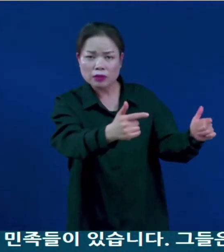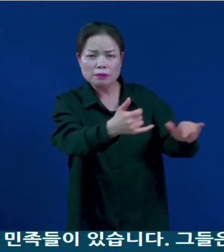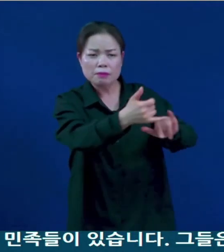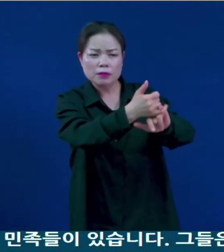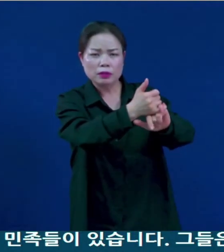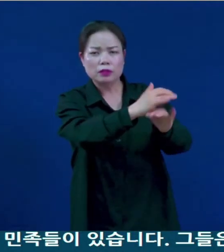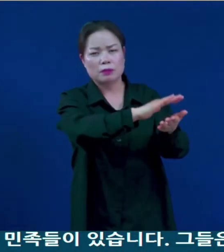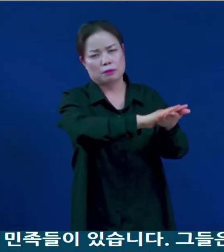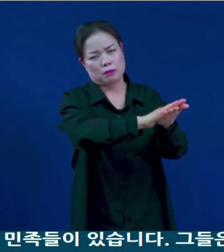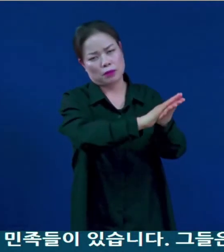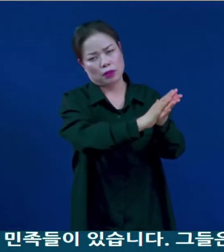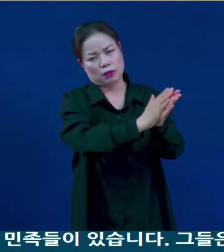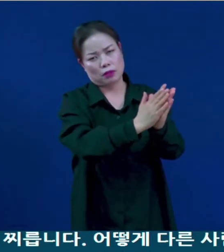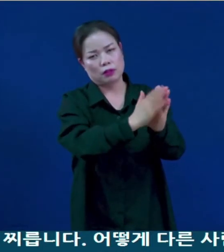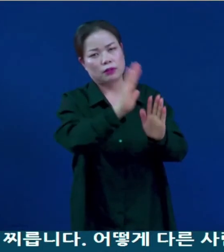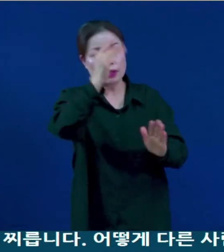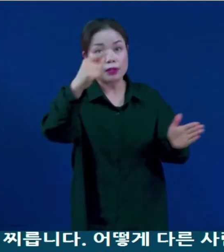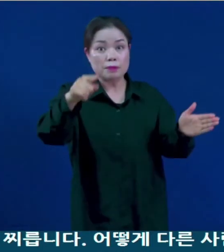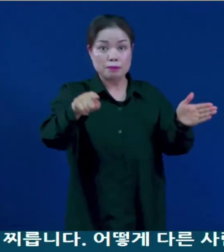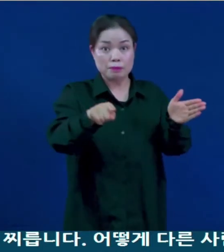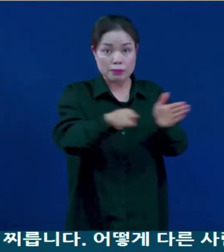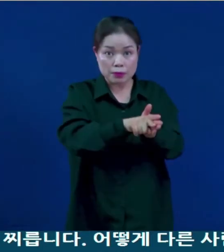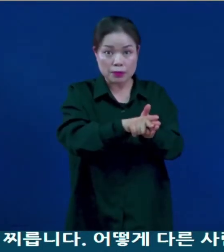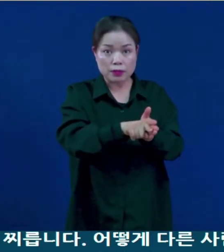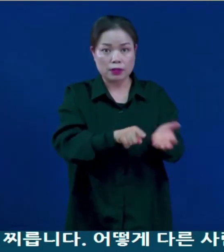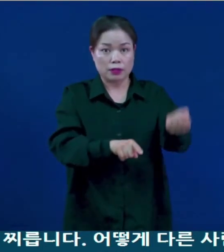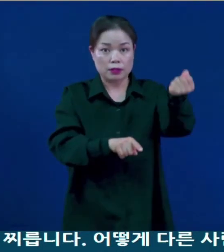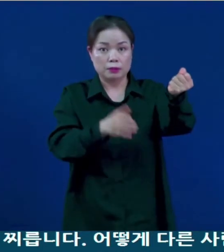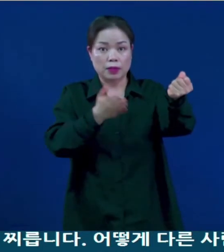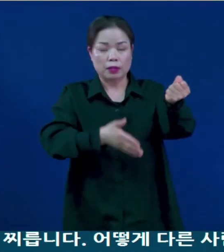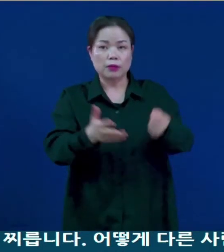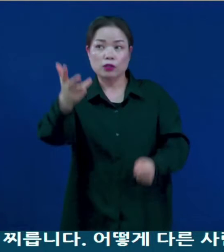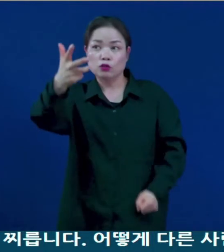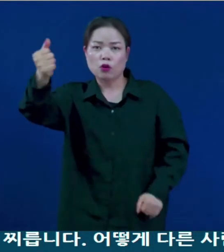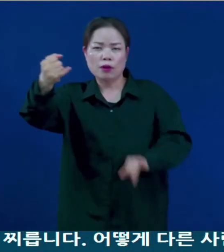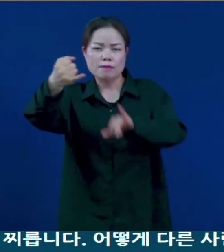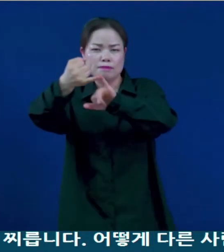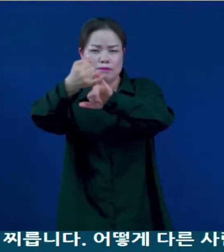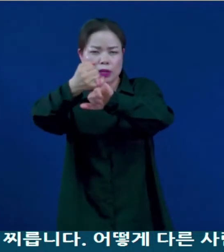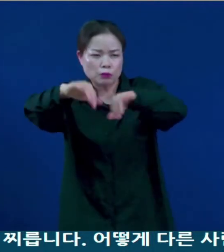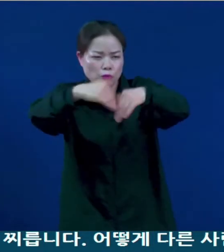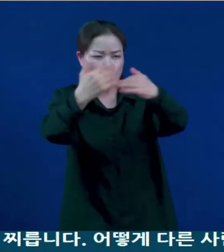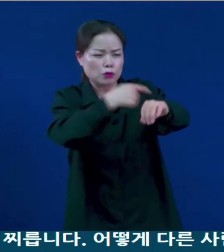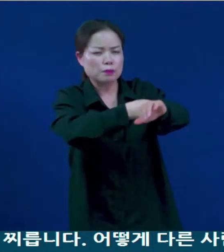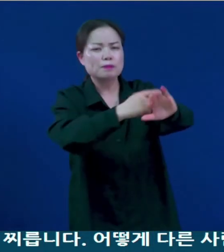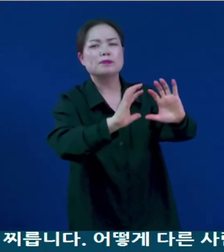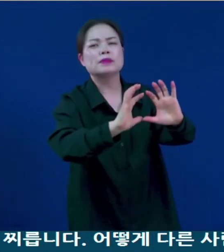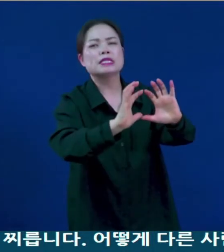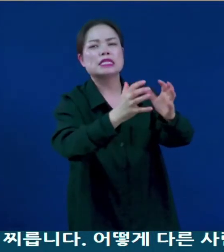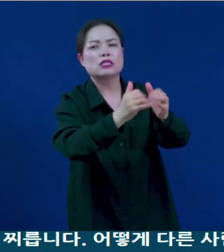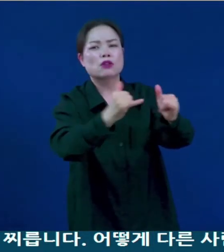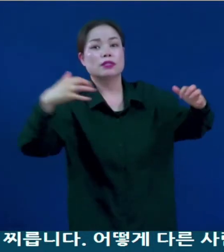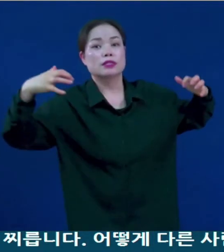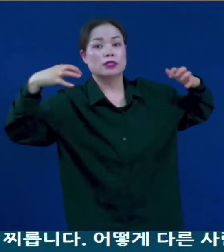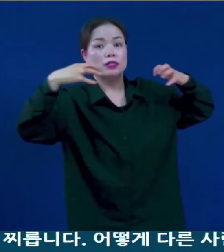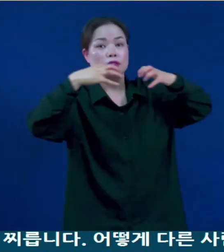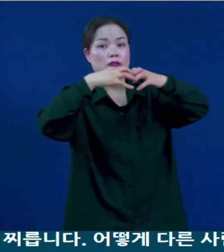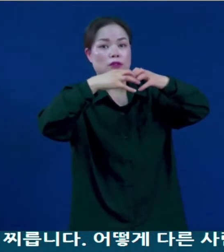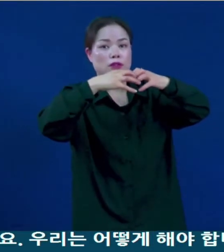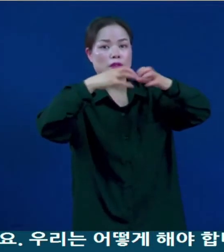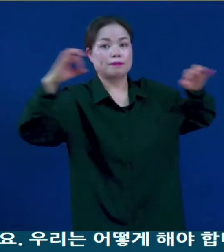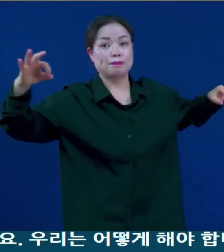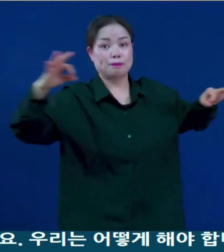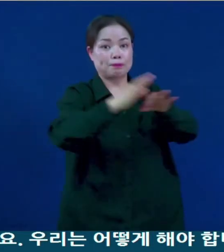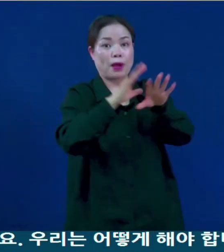반드시 변화되리라고 믿어야 합니다. 여호와께서 반드시 모든 민족들에게 전쟁을 그치실 것이기